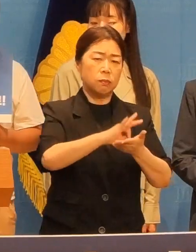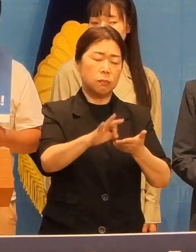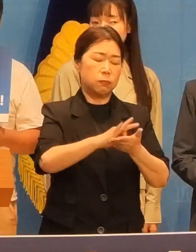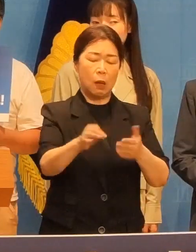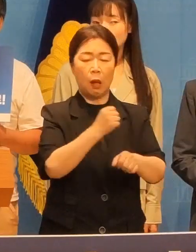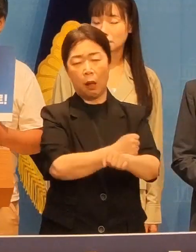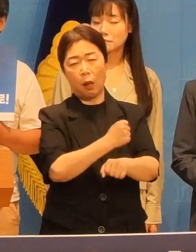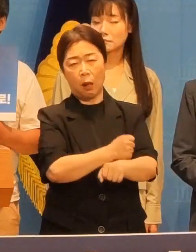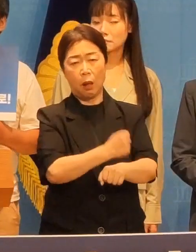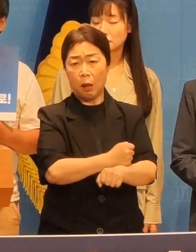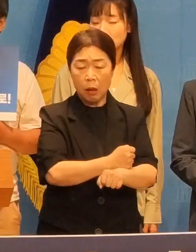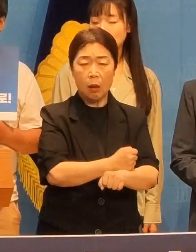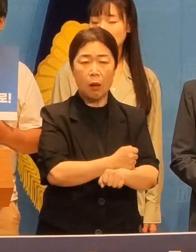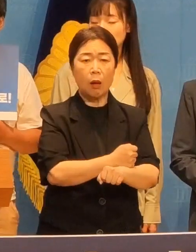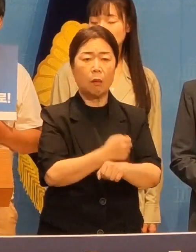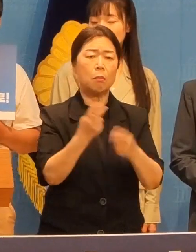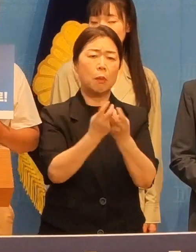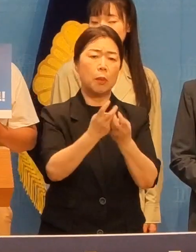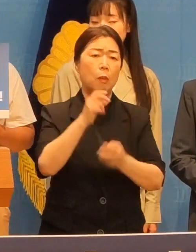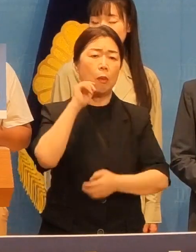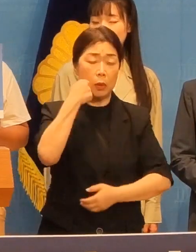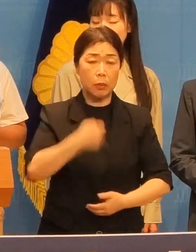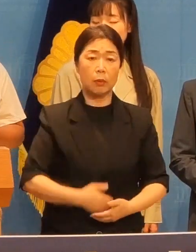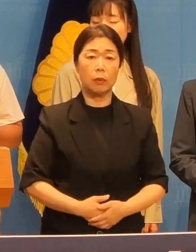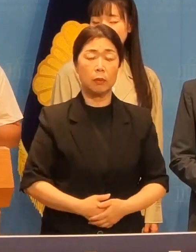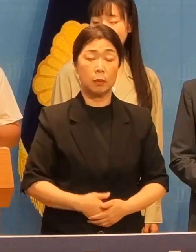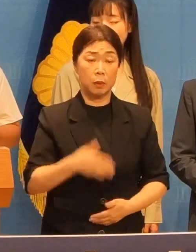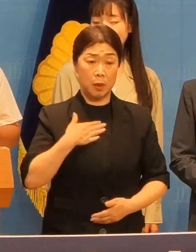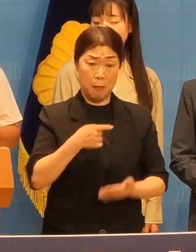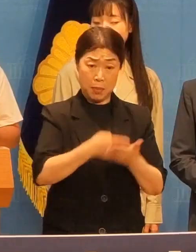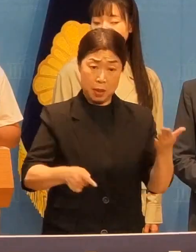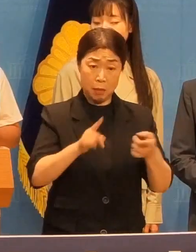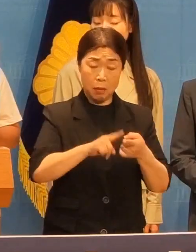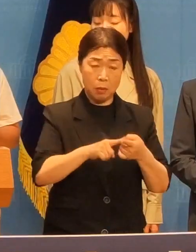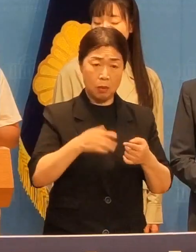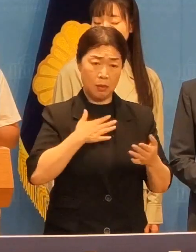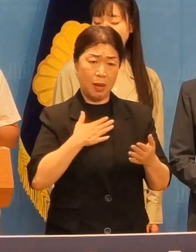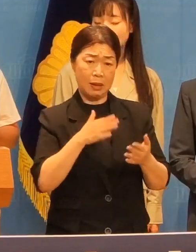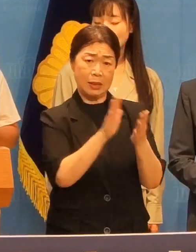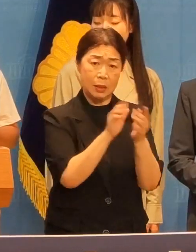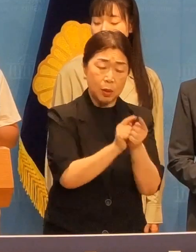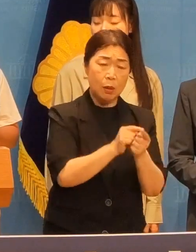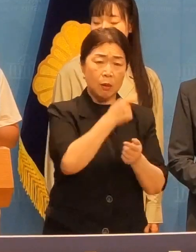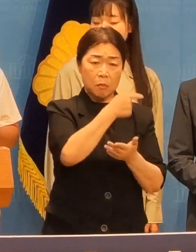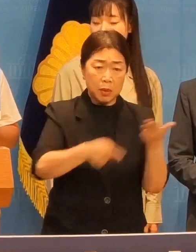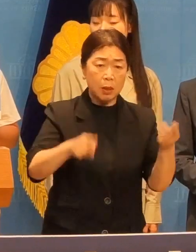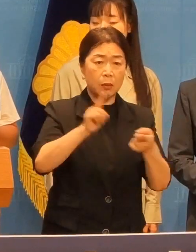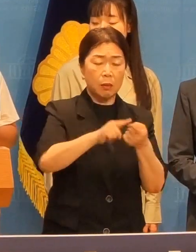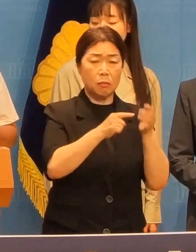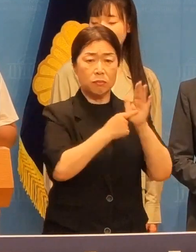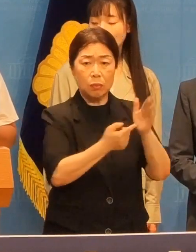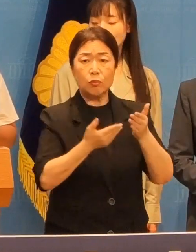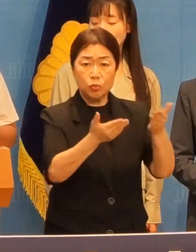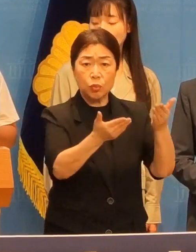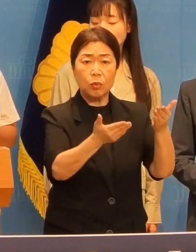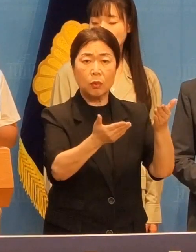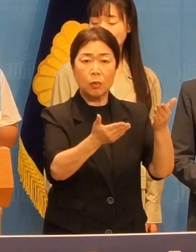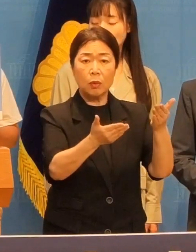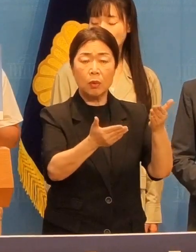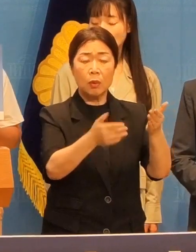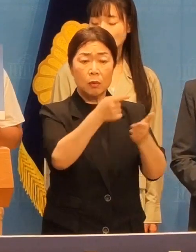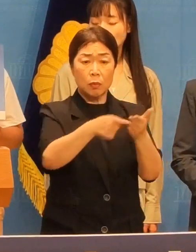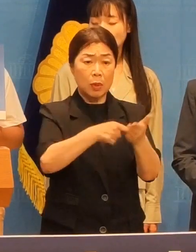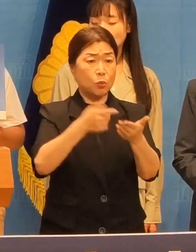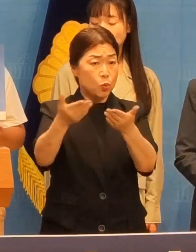지원해 준다는 것입니까? 정부는 하루속히 피해자가 소송을 하지 않아도